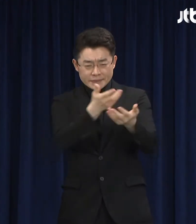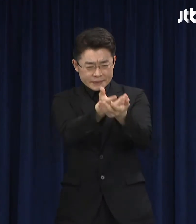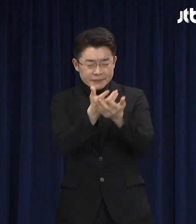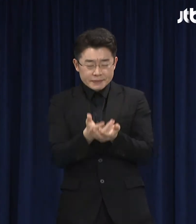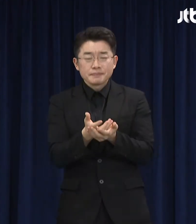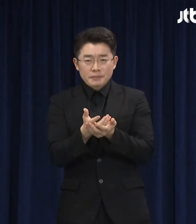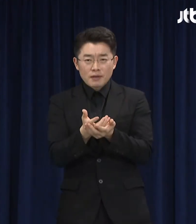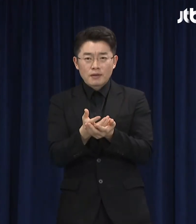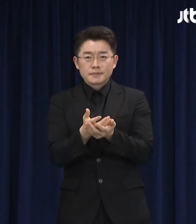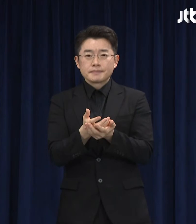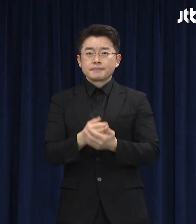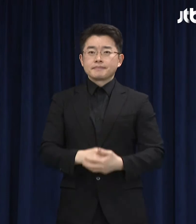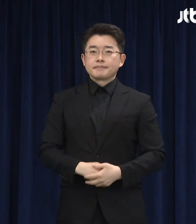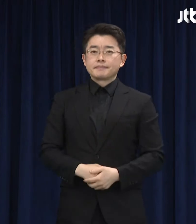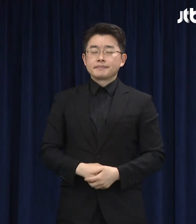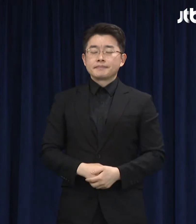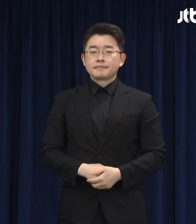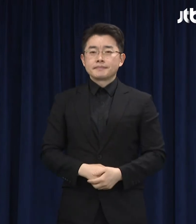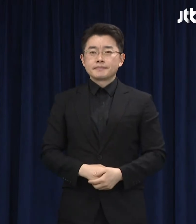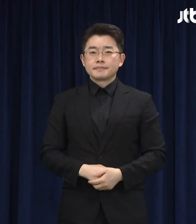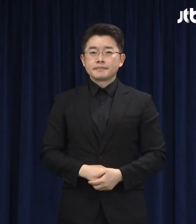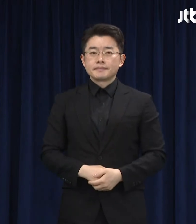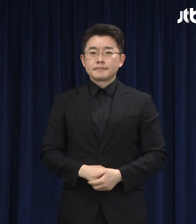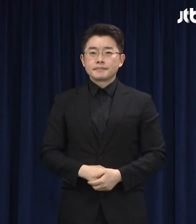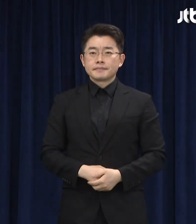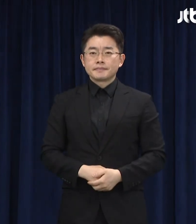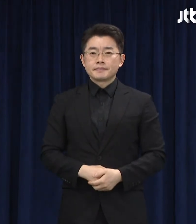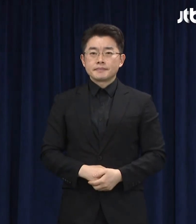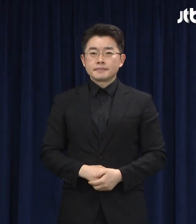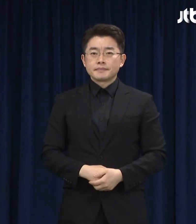원자료입니다. 원자료를 확보하였습니다.